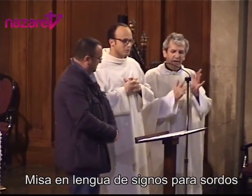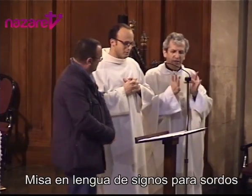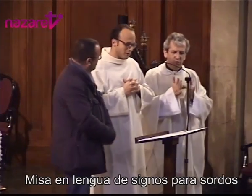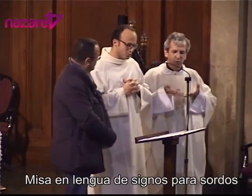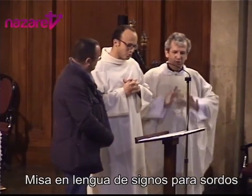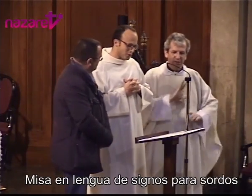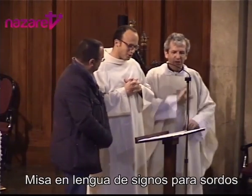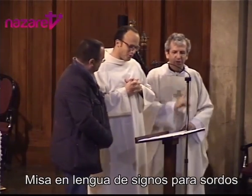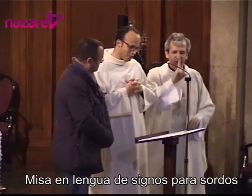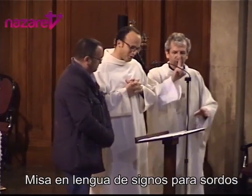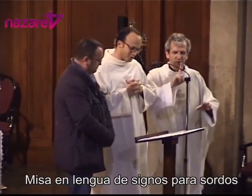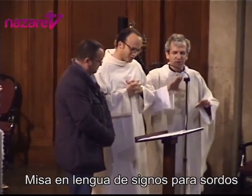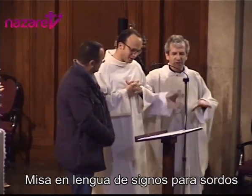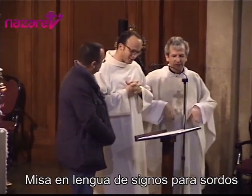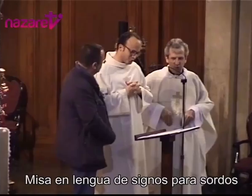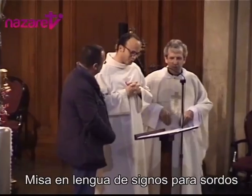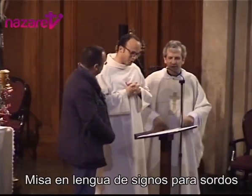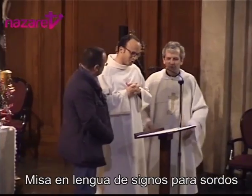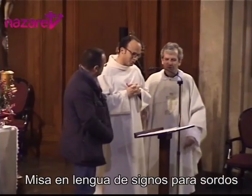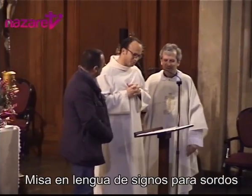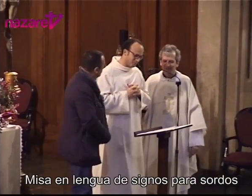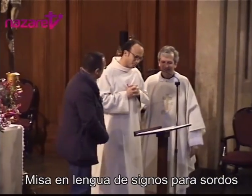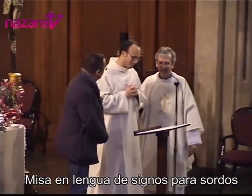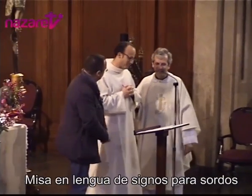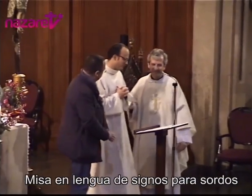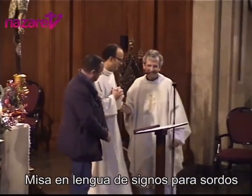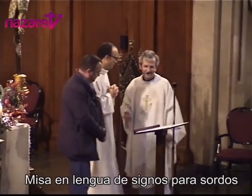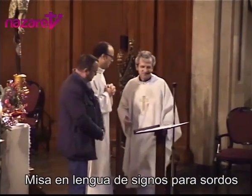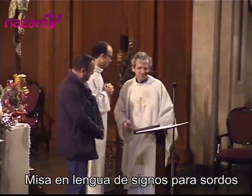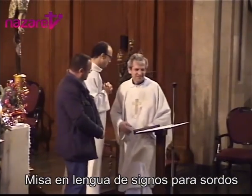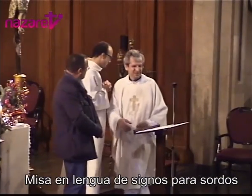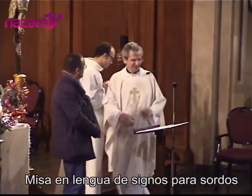Oremos. Jesús, Hijo de Dios, escúchanos.